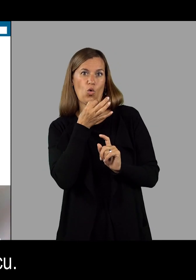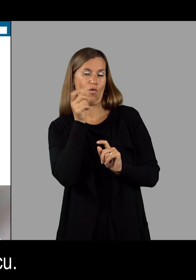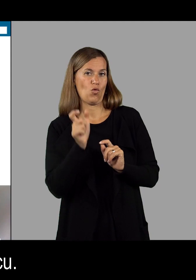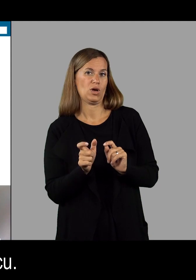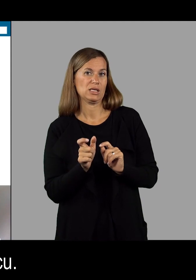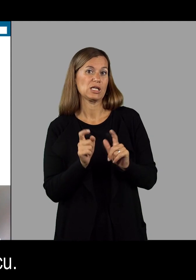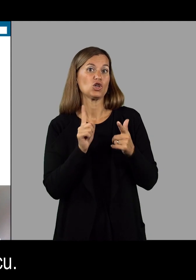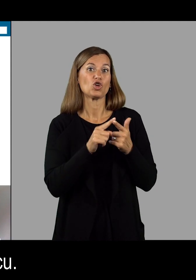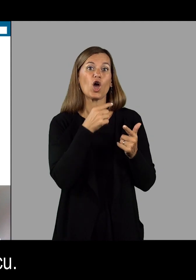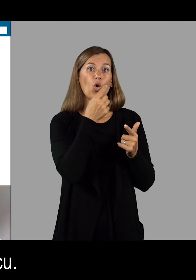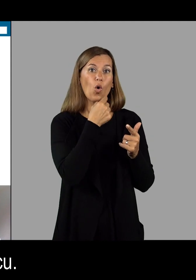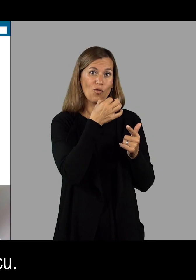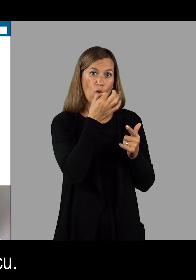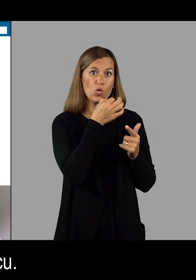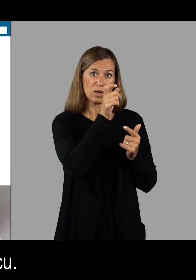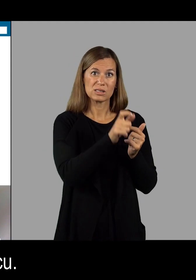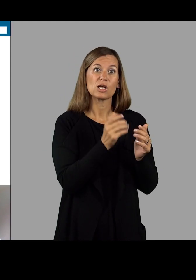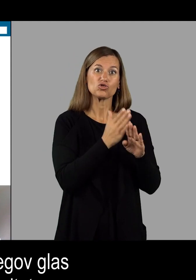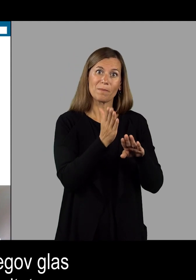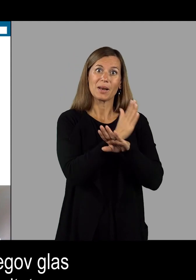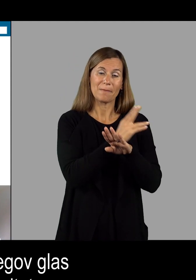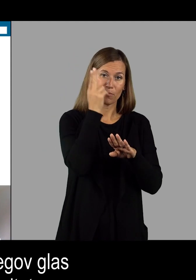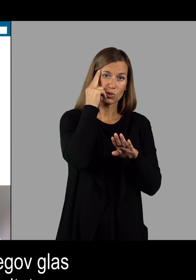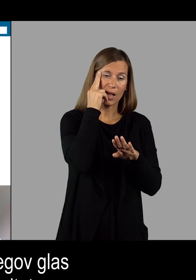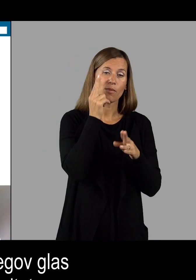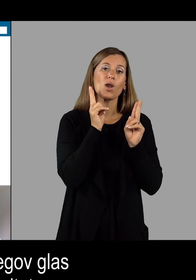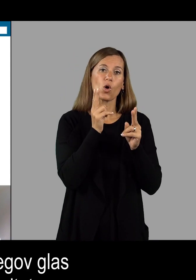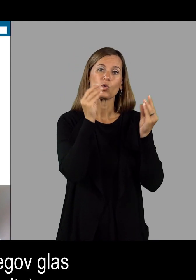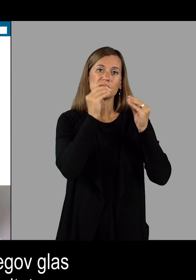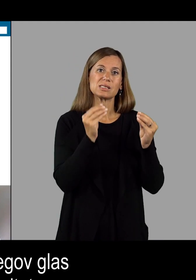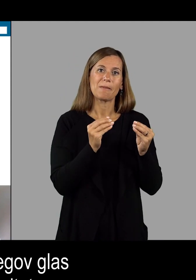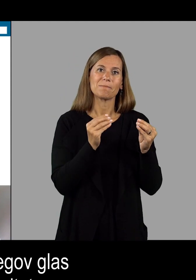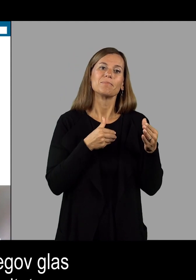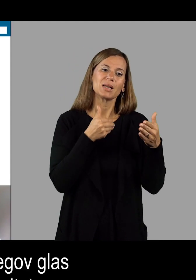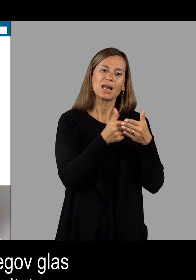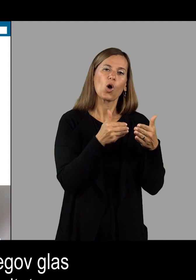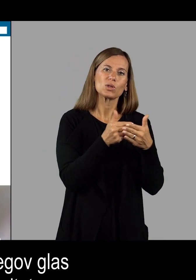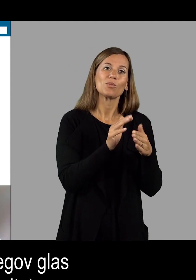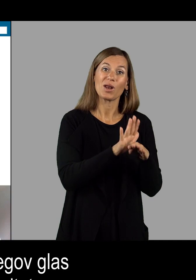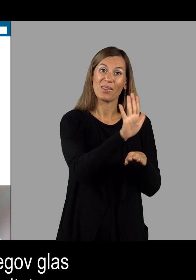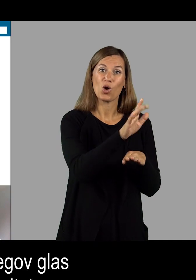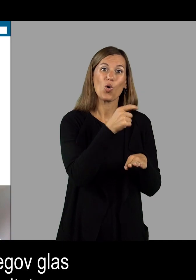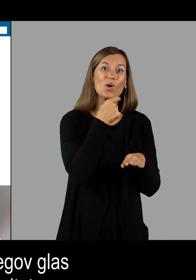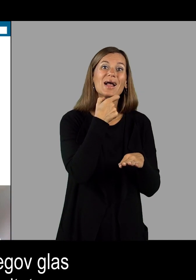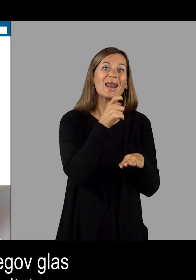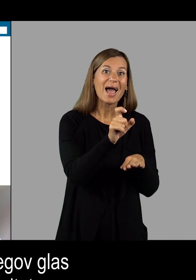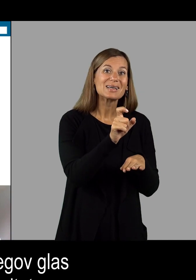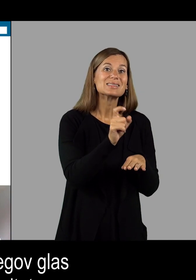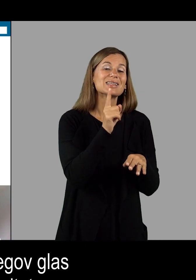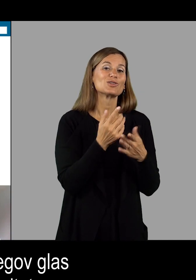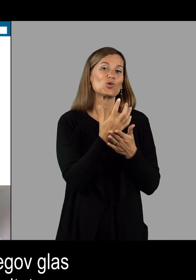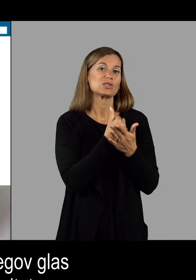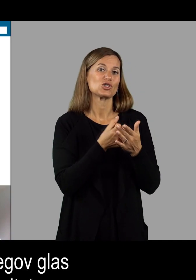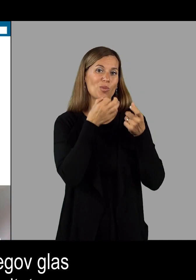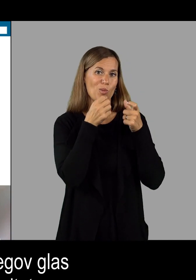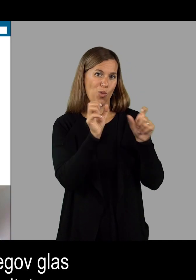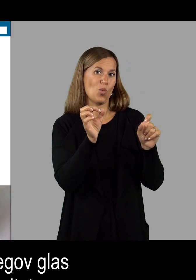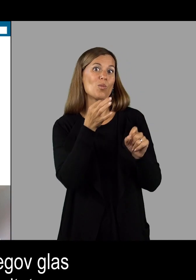Vkolikor govorca vnaprej poznamo, lahko sistem adaptiramo na njegov glas in tako dosežemo